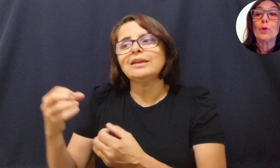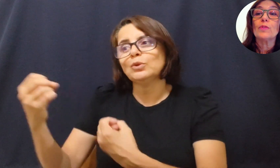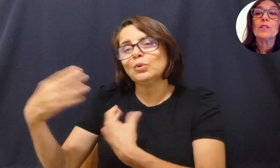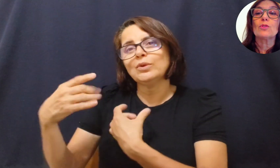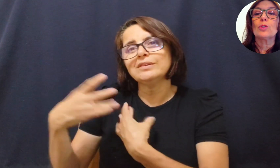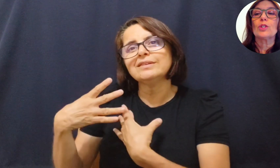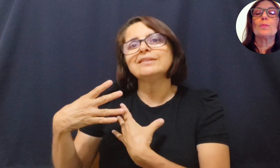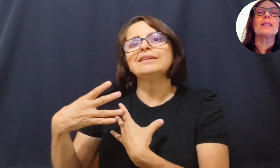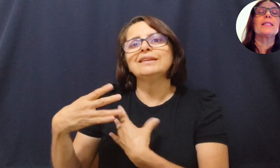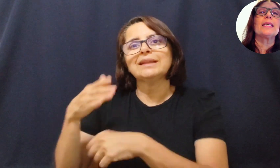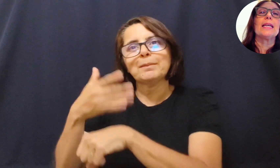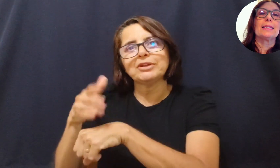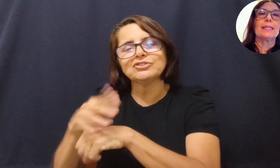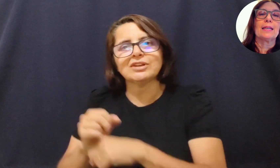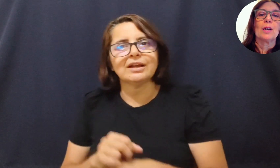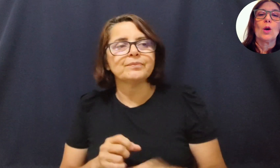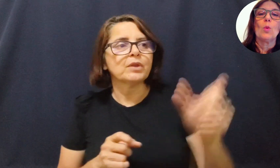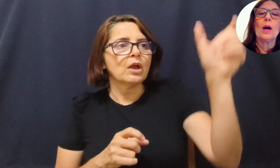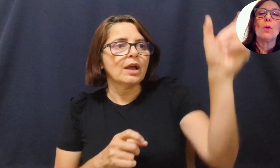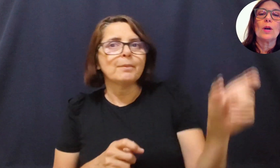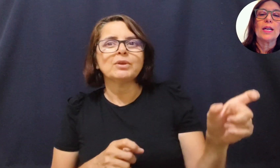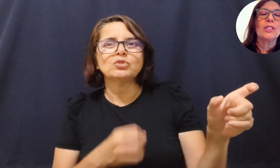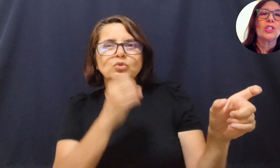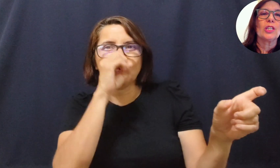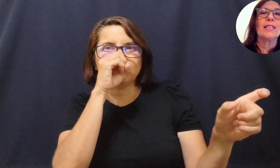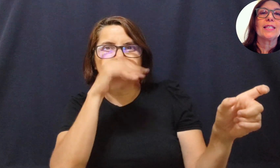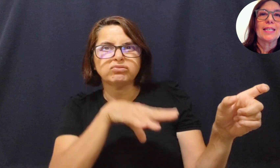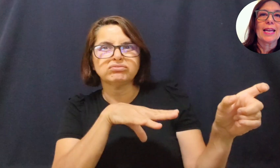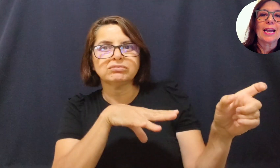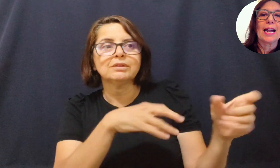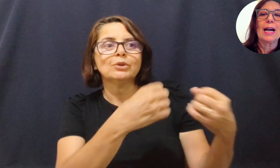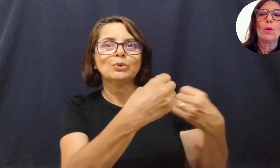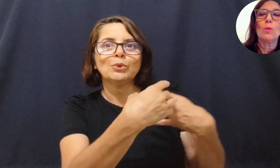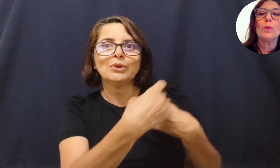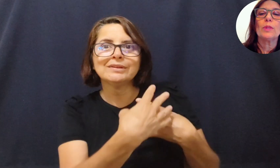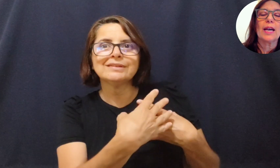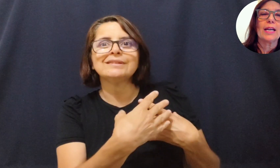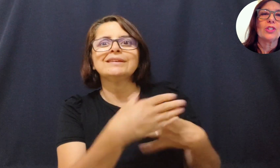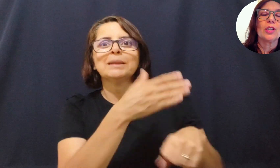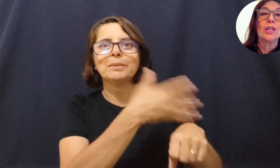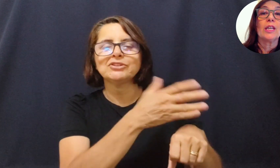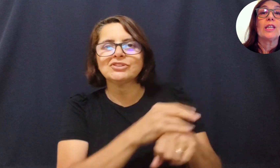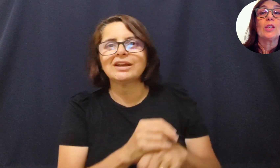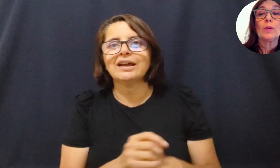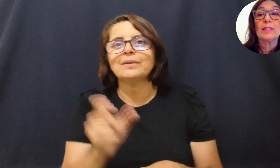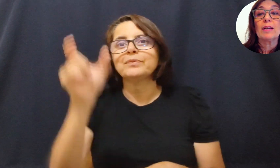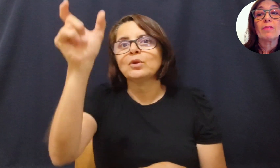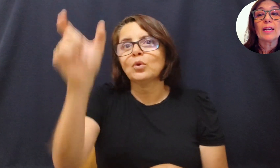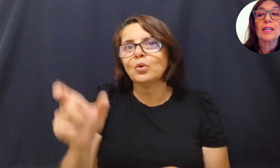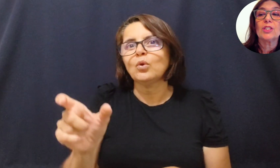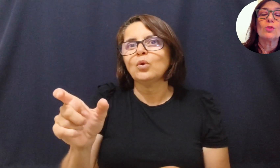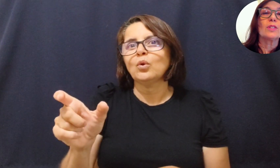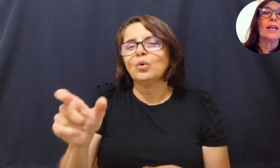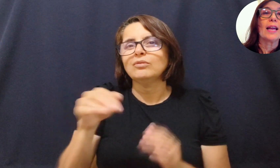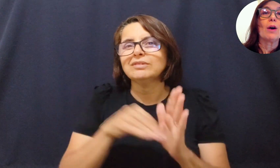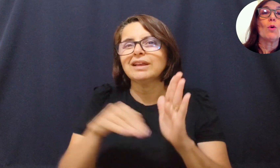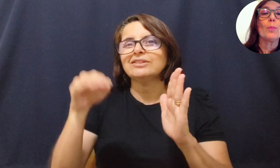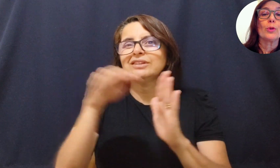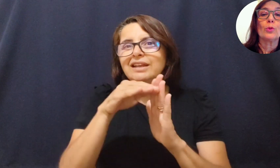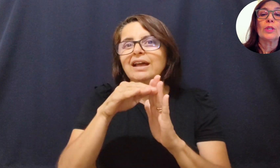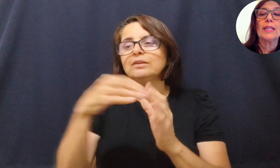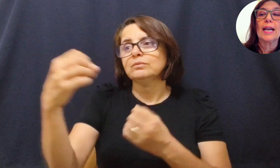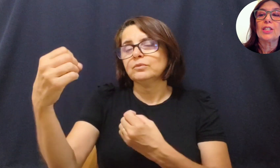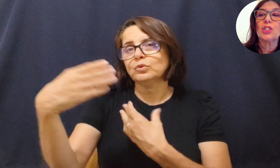nosso professor de paciência, o arrogante ensinará a humildade e o extravagante nos dará